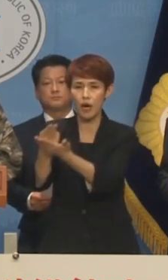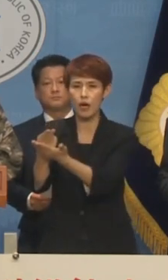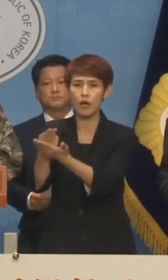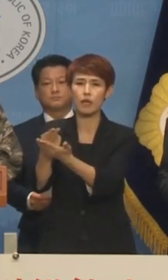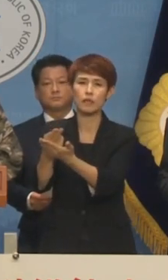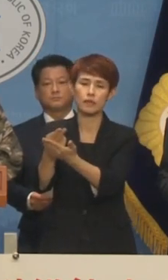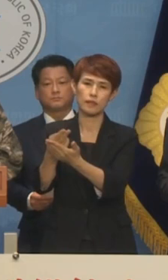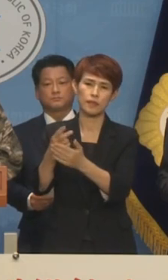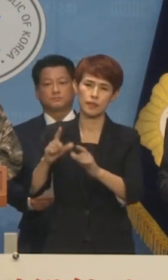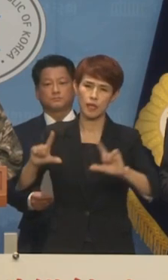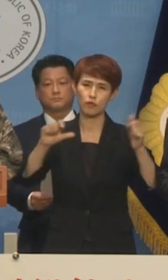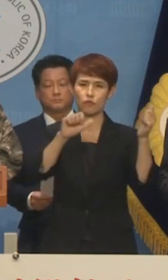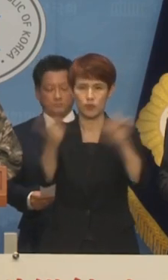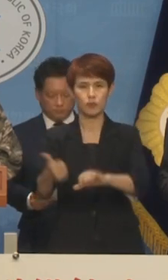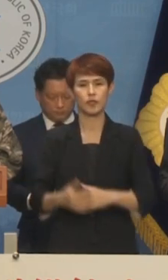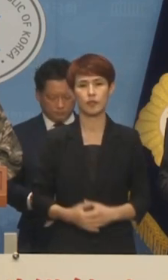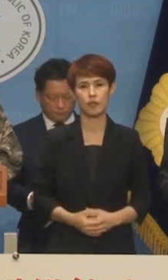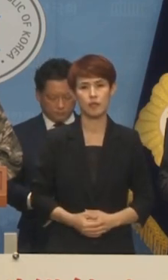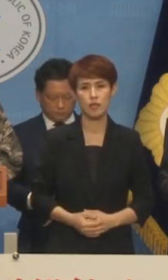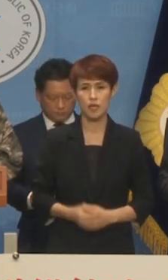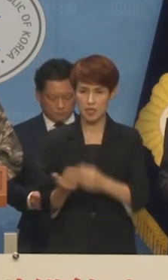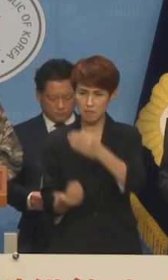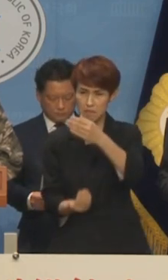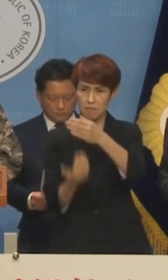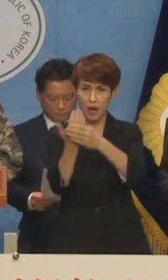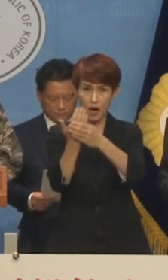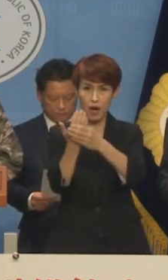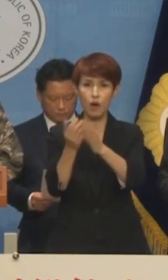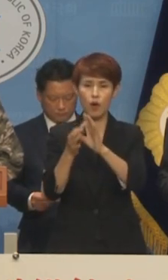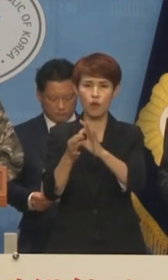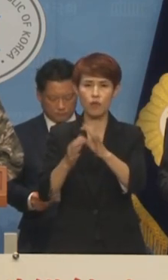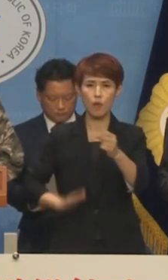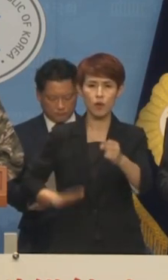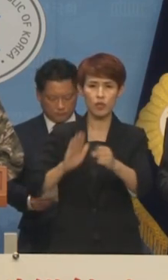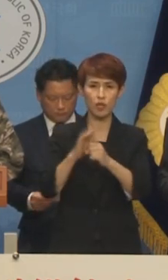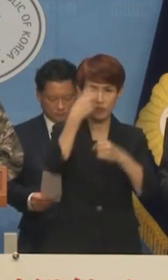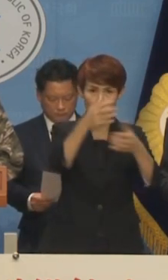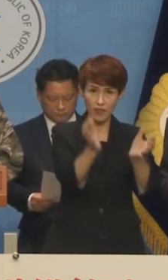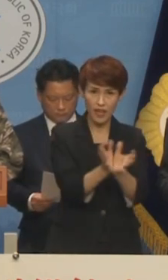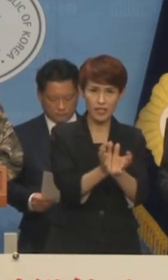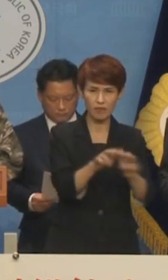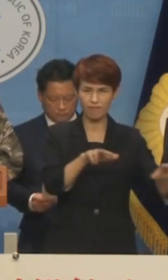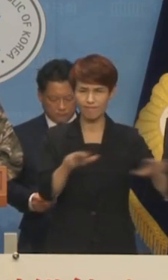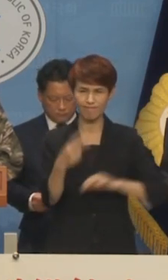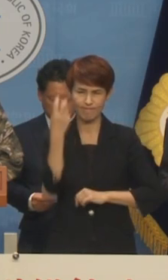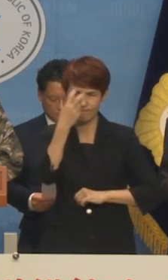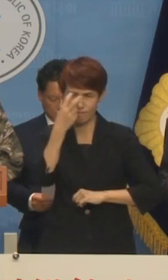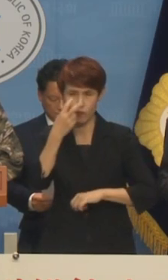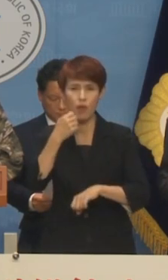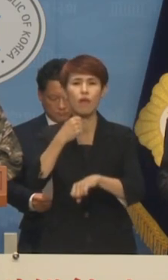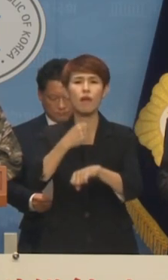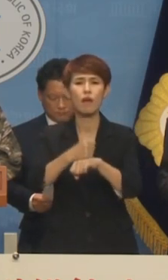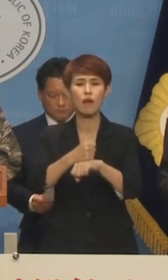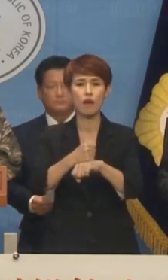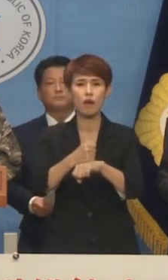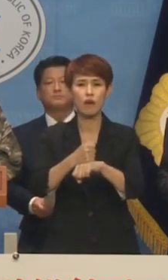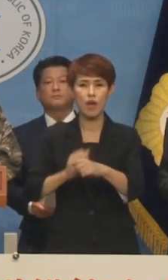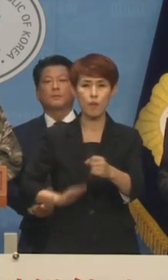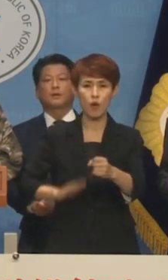사망했습니다. 위 사건에 대해 해병대 수사단은 즉각 수사에 착수하여